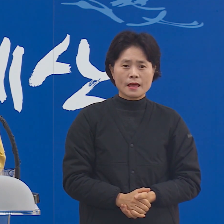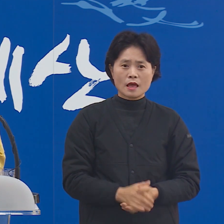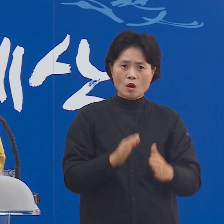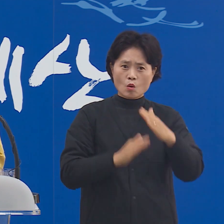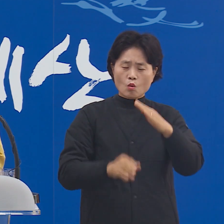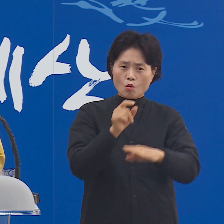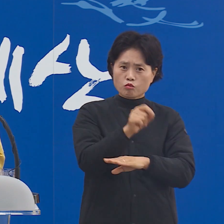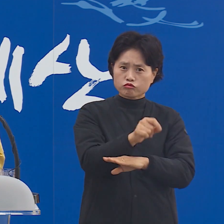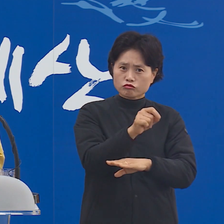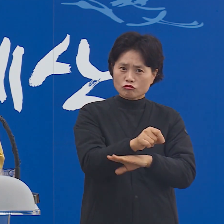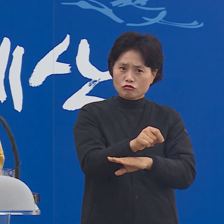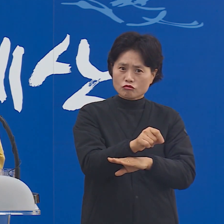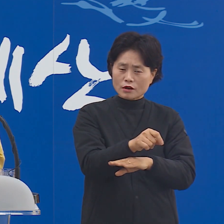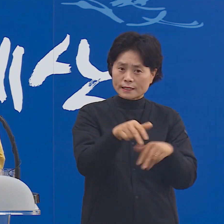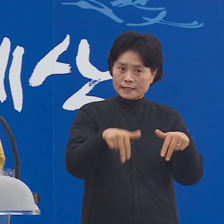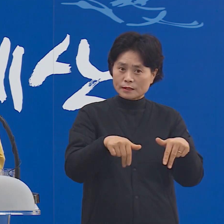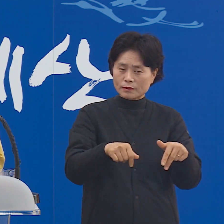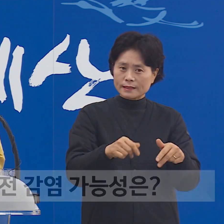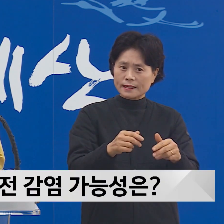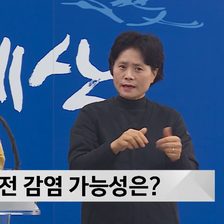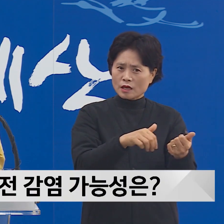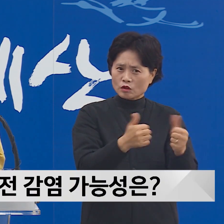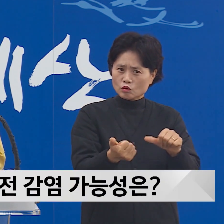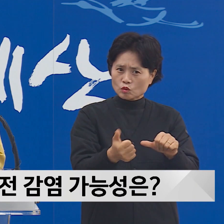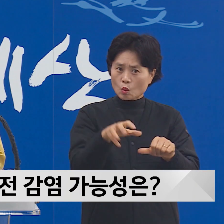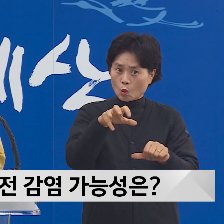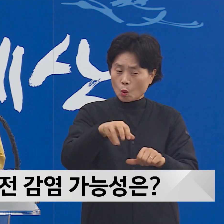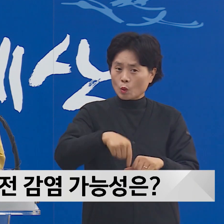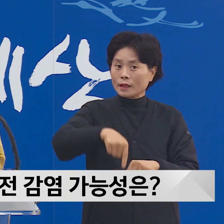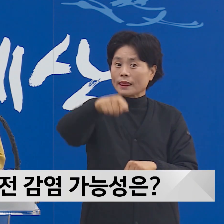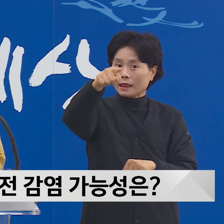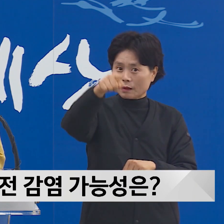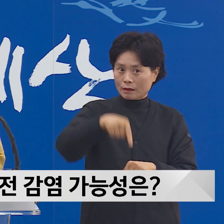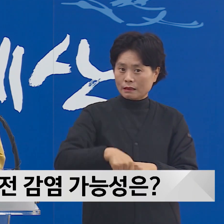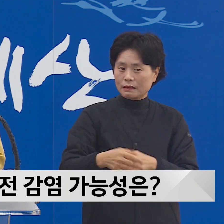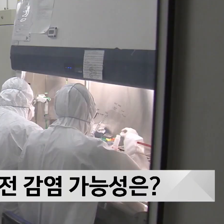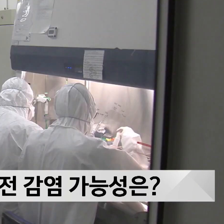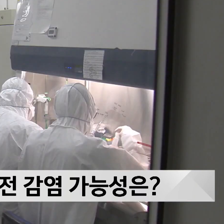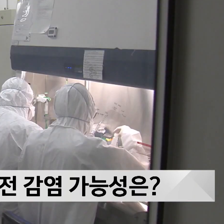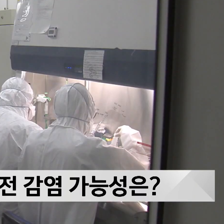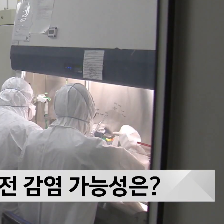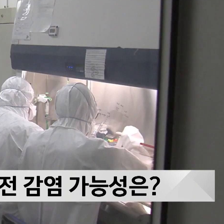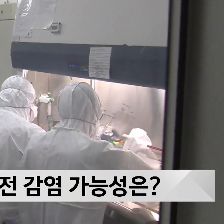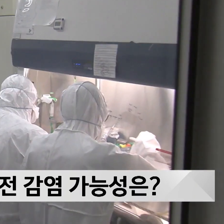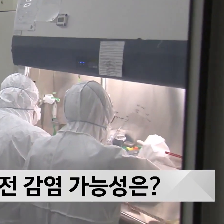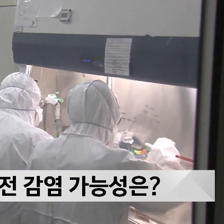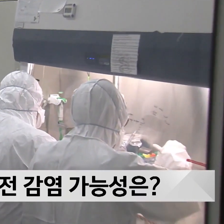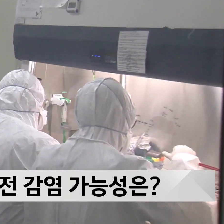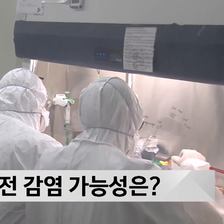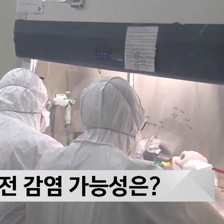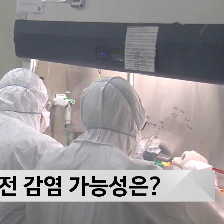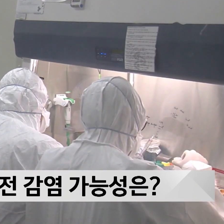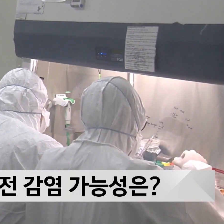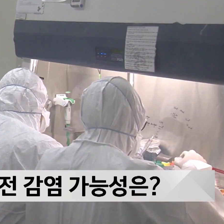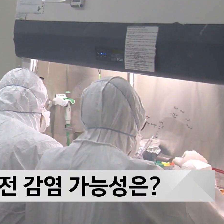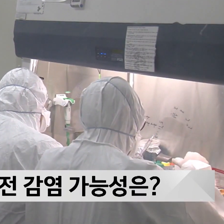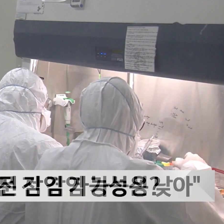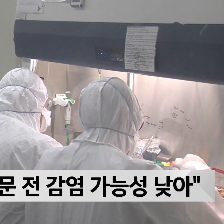직원이 장례의식장에 갔기 때문에 지금 저희가 추정하고 지금 역학조사를 하고